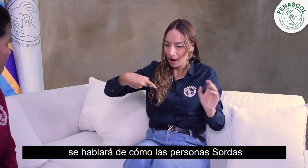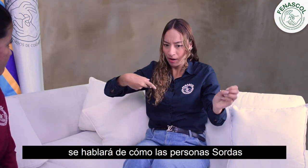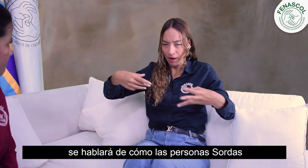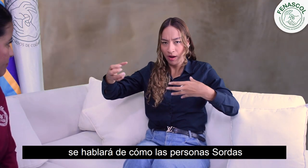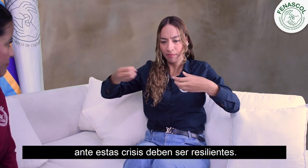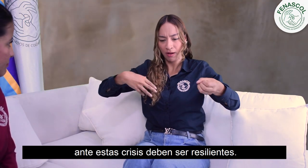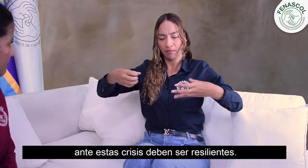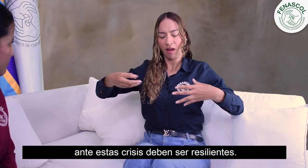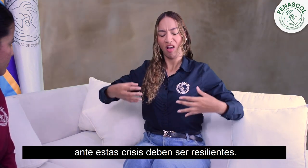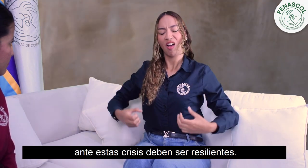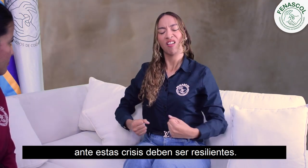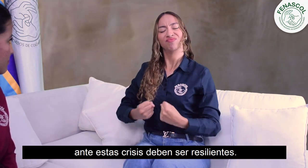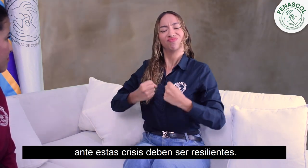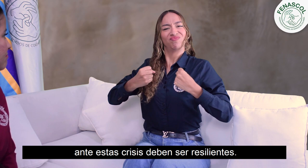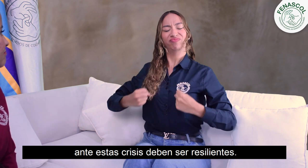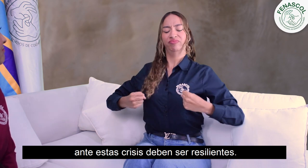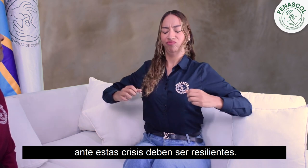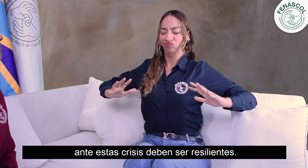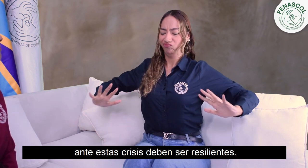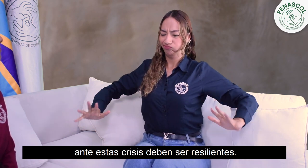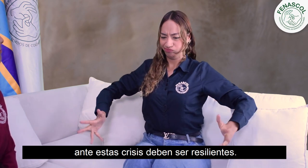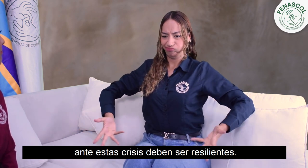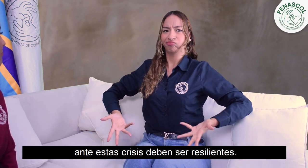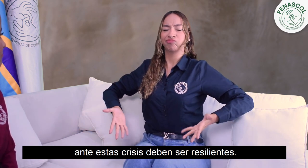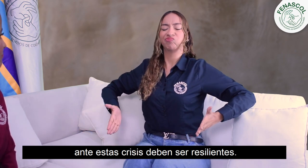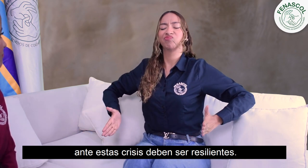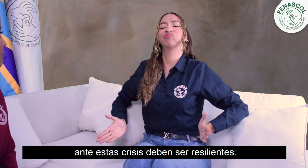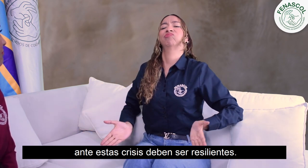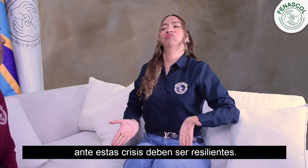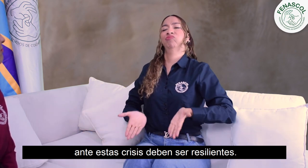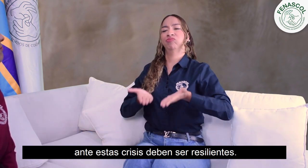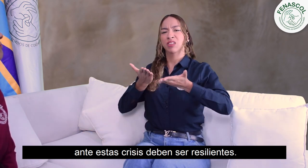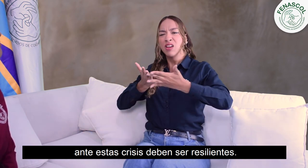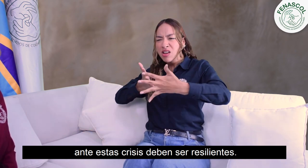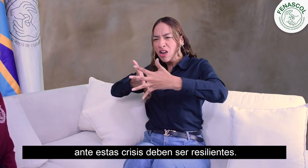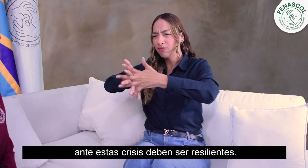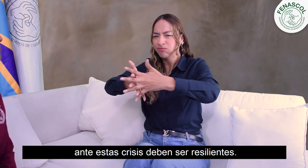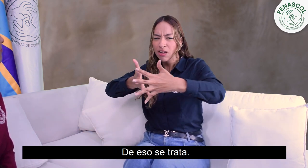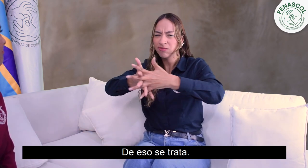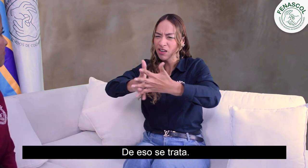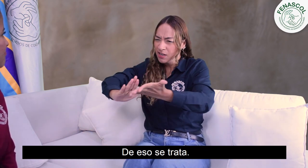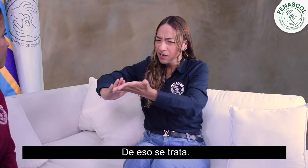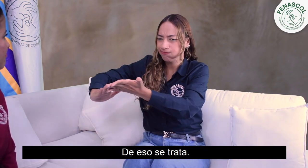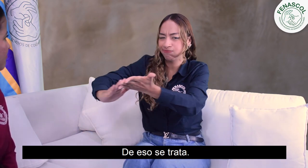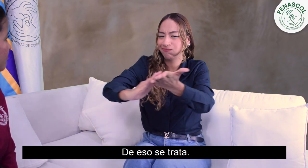sordas ante estas crisis deben ser resilientes. De eso se trata.